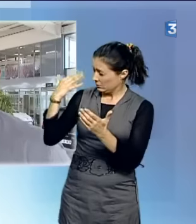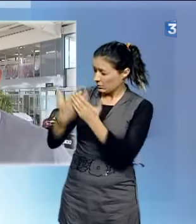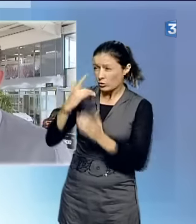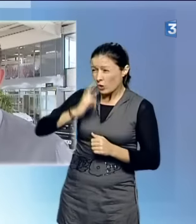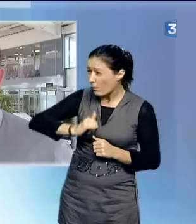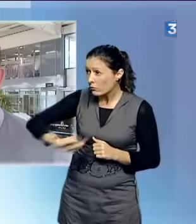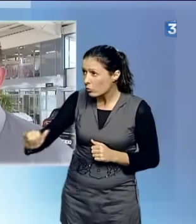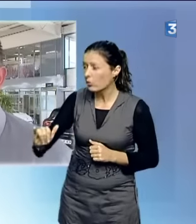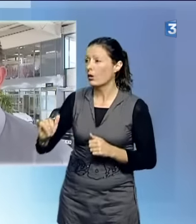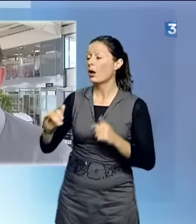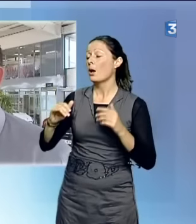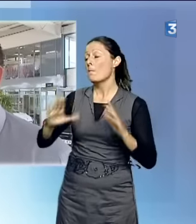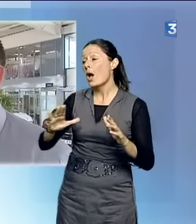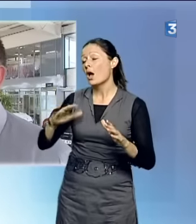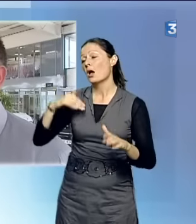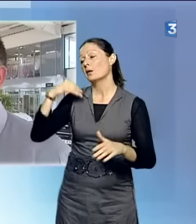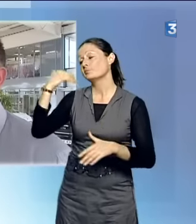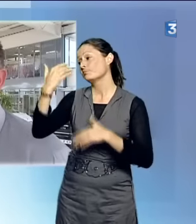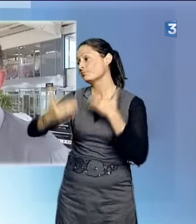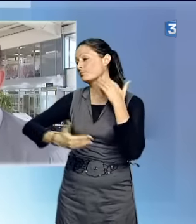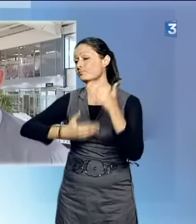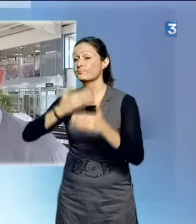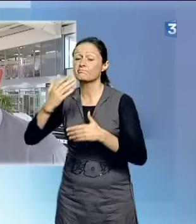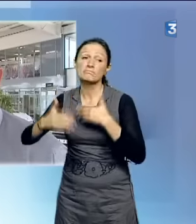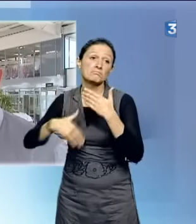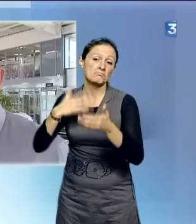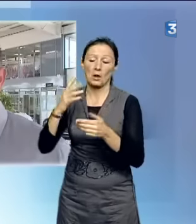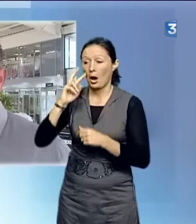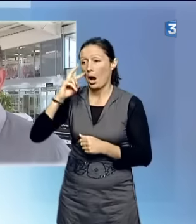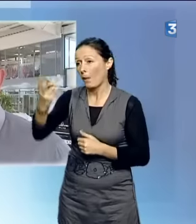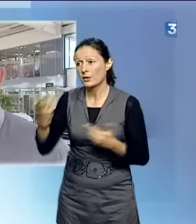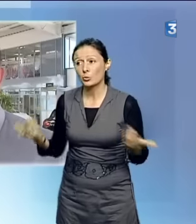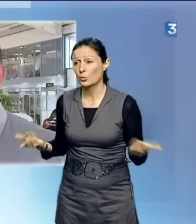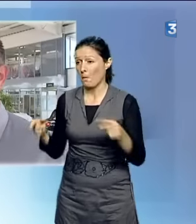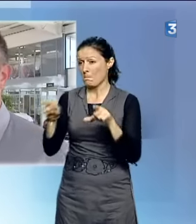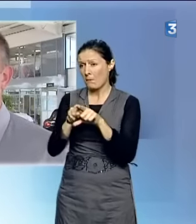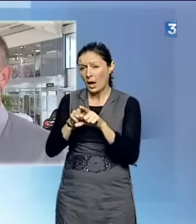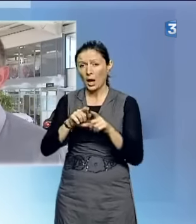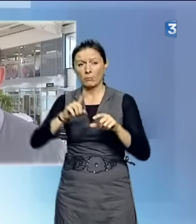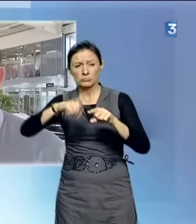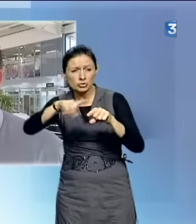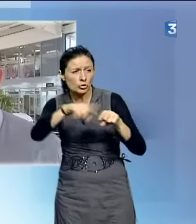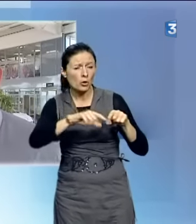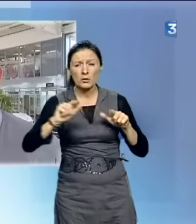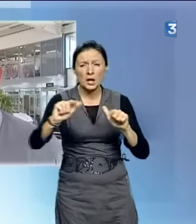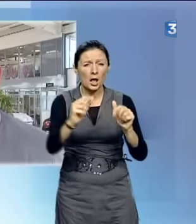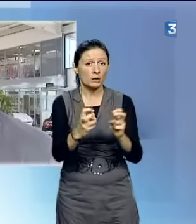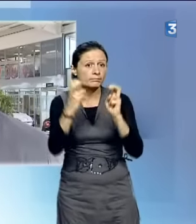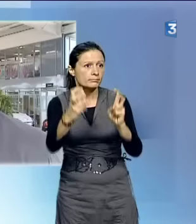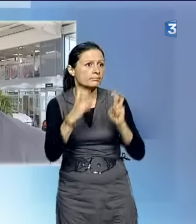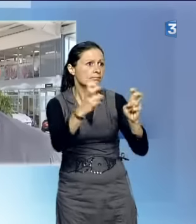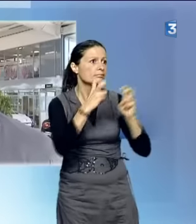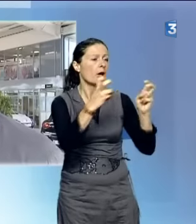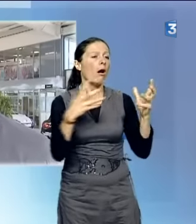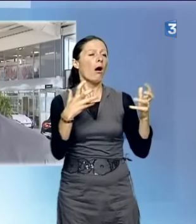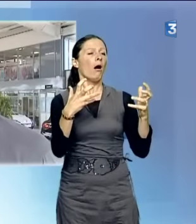On n jamais connu de hausse aussi forte que ça. Et puis après, de toute façon, je pense qu'au fil des mois, on va s'habituer, comme tout le reste. On voit